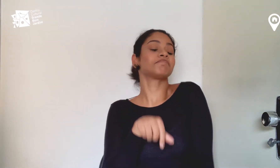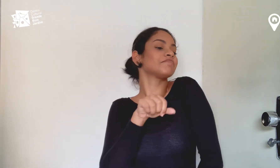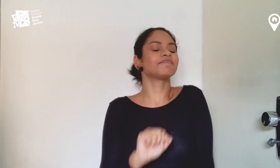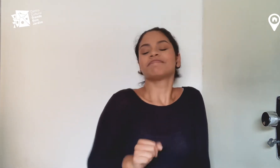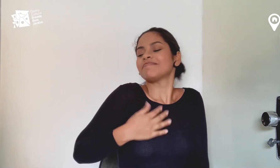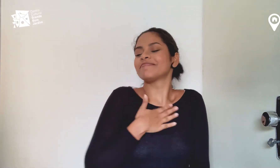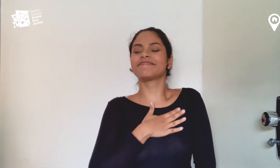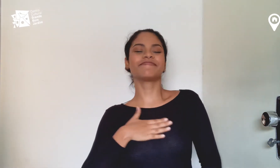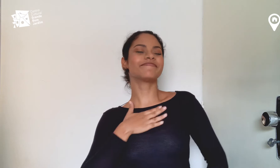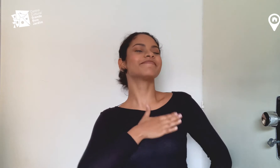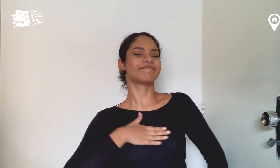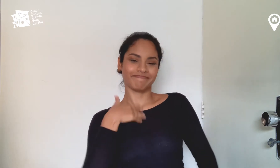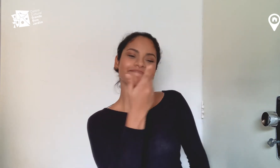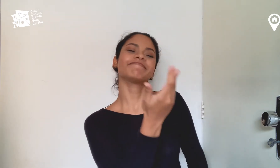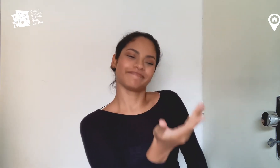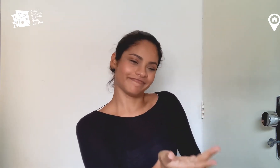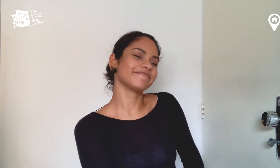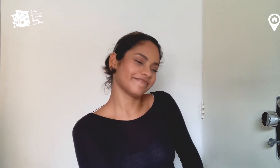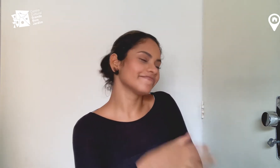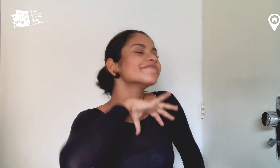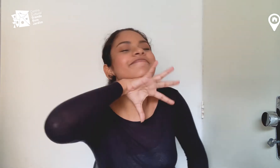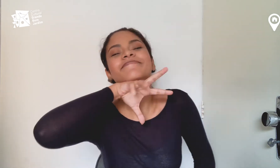Gosto muito de você, leãozinho.